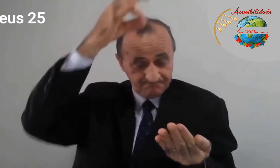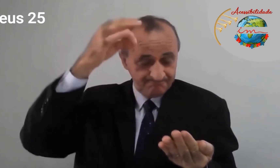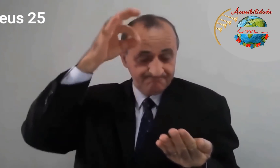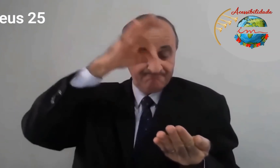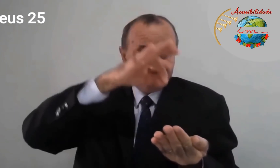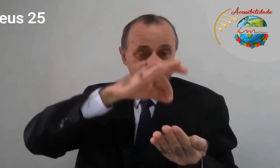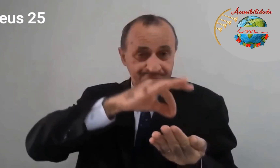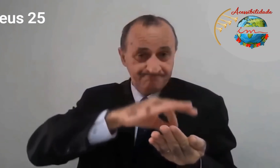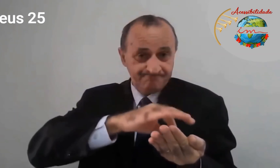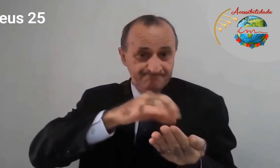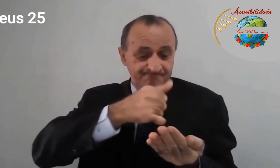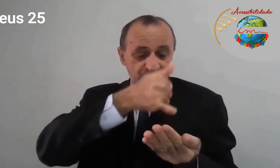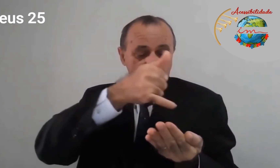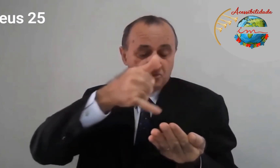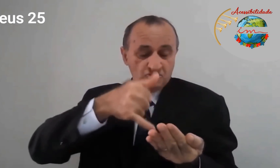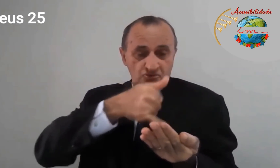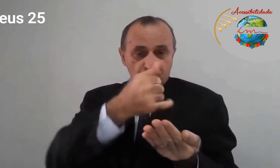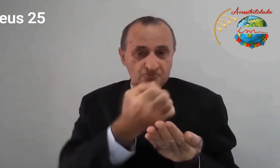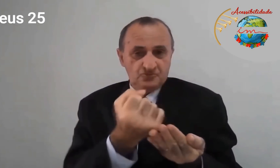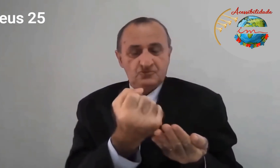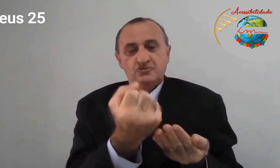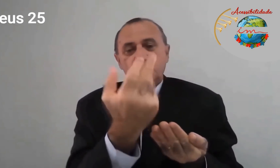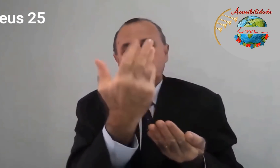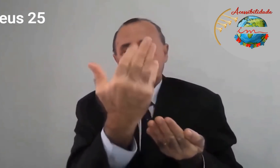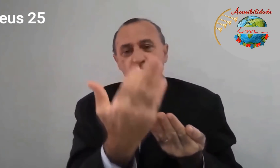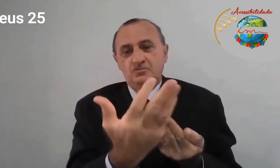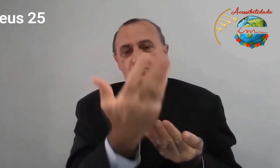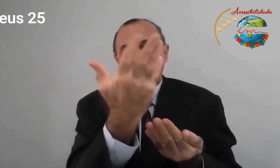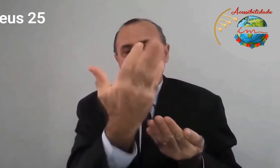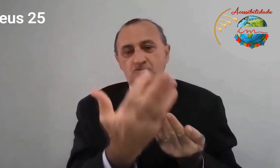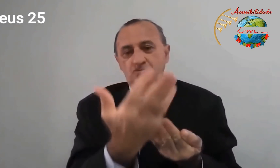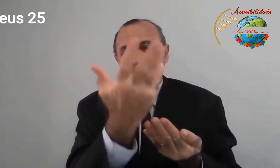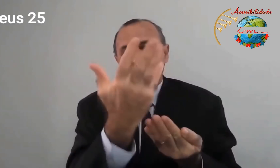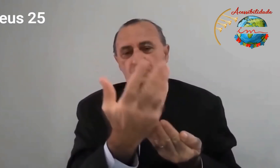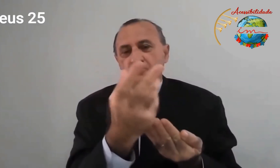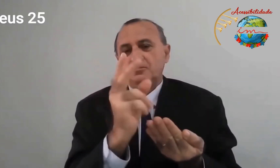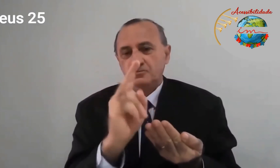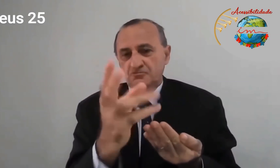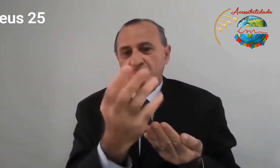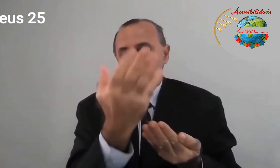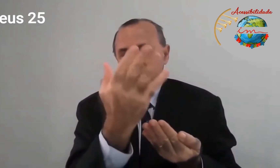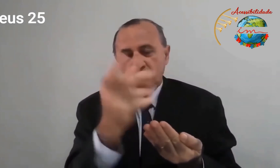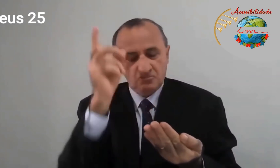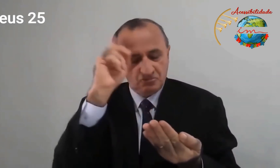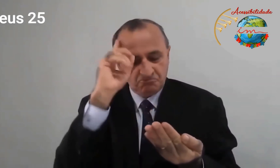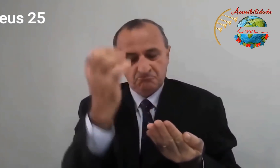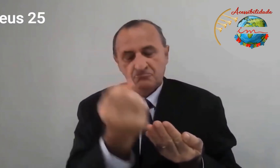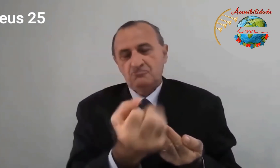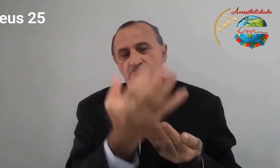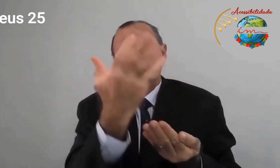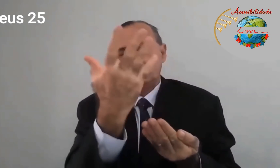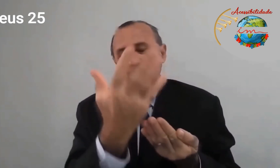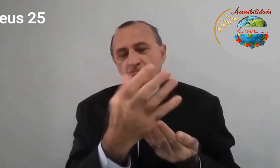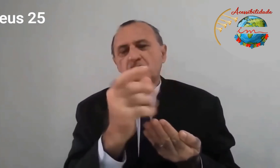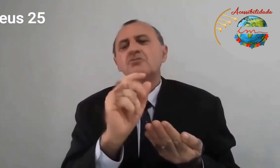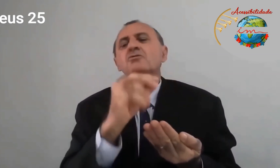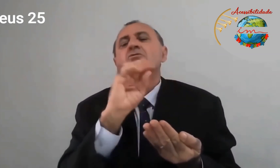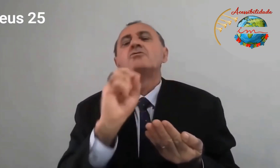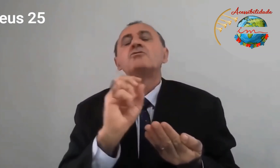ter em nossos corações o óleo, que é o Espírito Santo de Deus, que mantém essa candeia acesa todos os